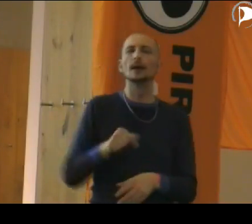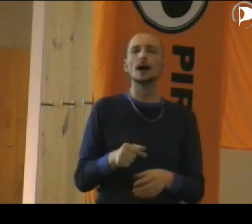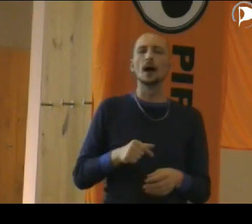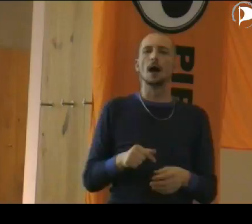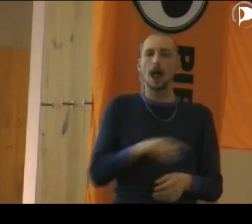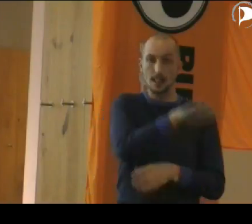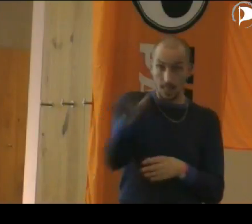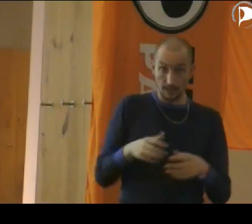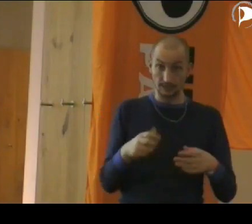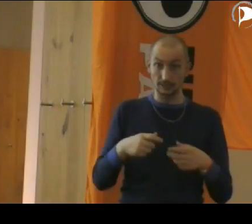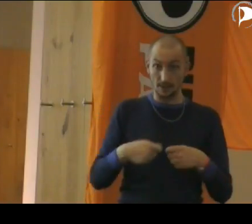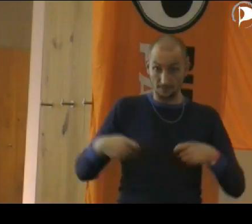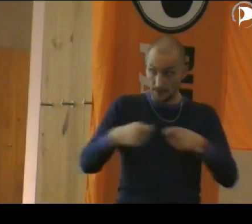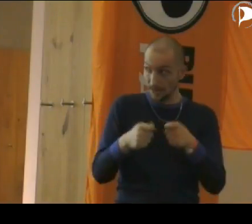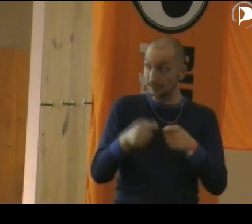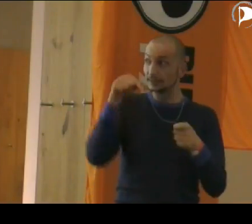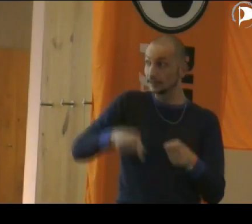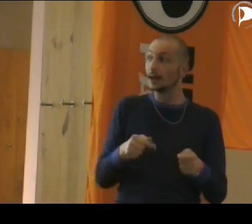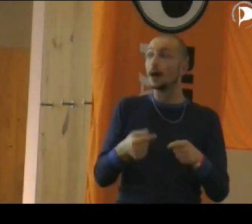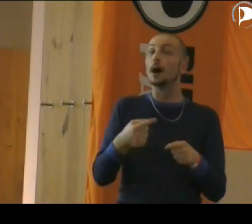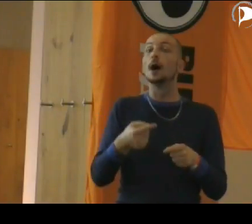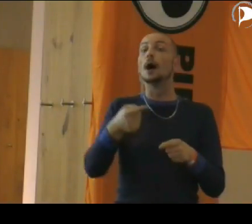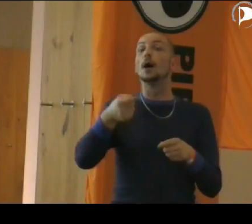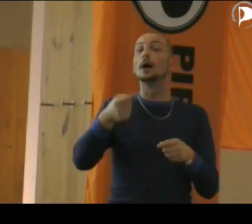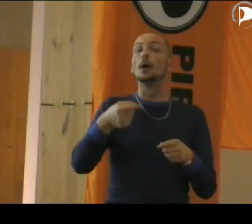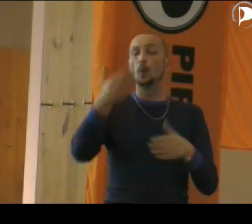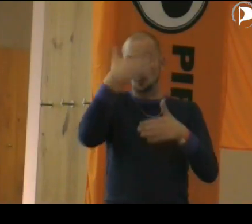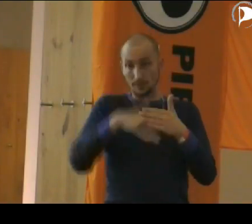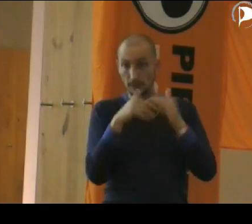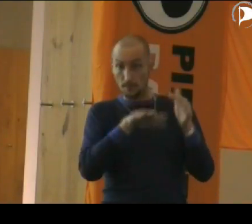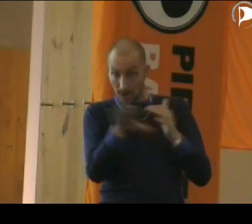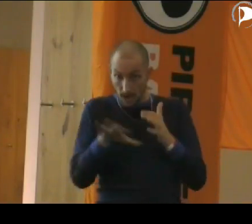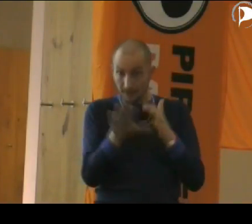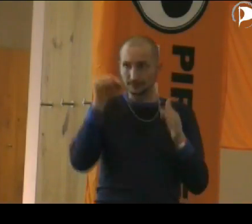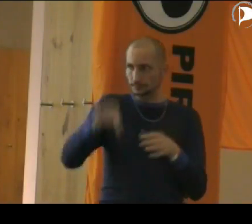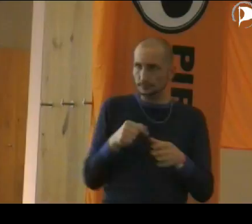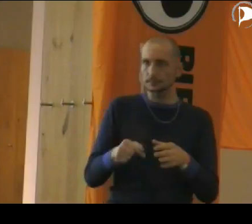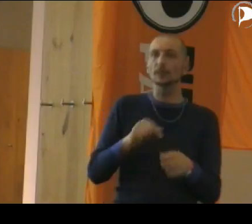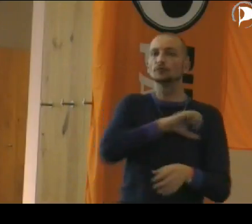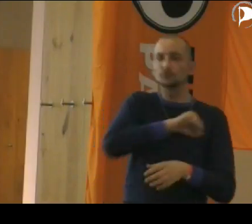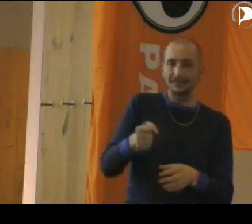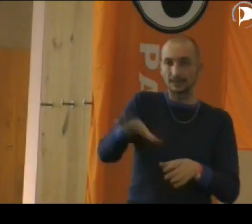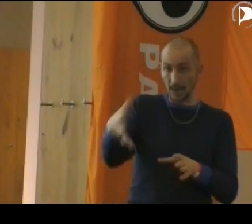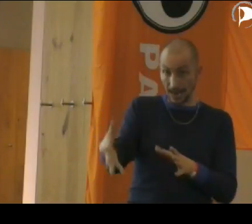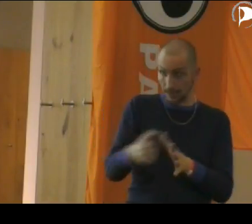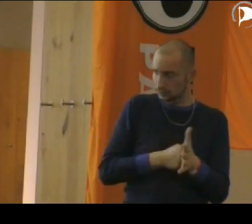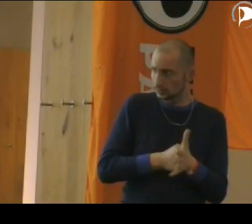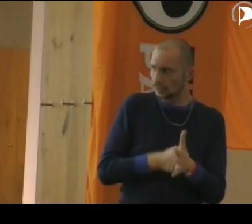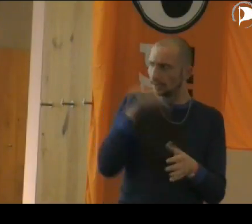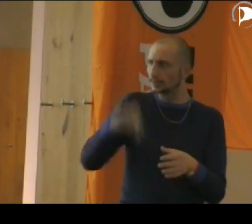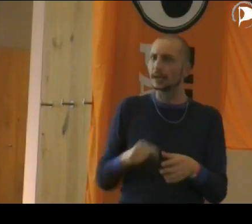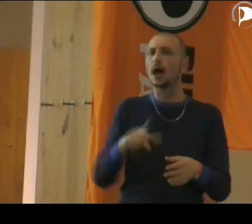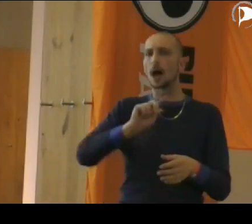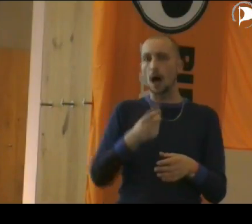frau die überalterung diese sollten so schnell wie möglich eingezogen werden aber wir haben auch noch verbindlichkeiten unseren